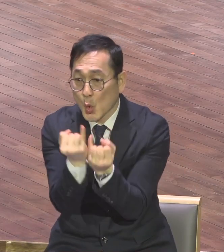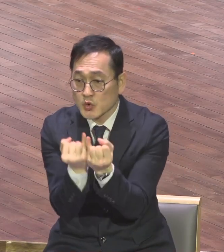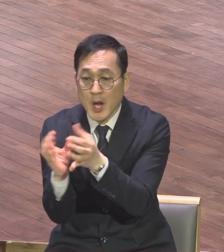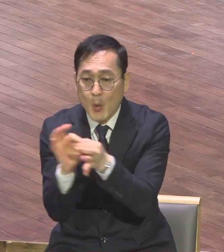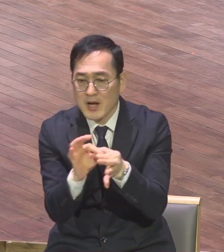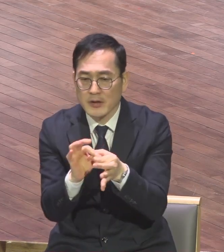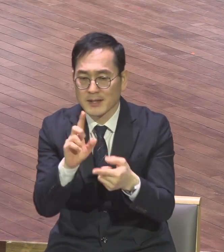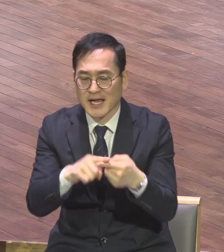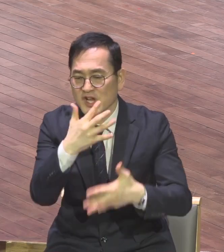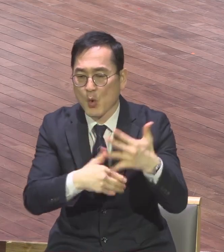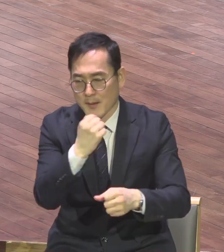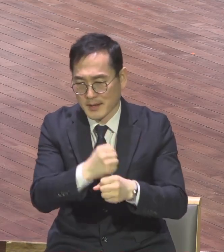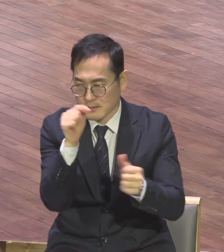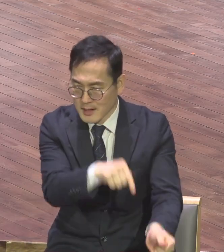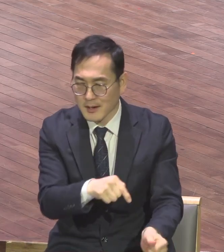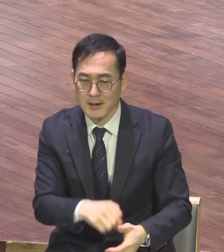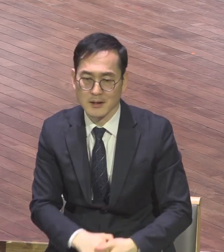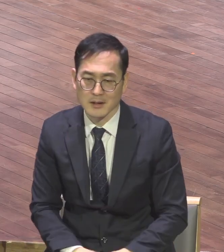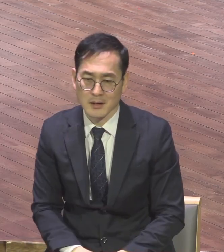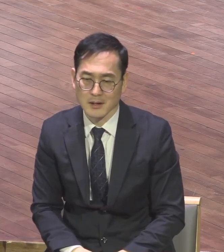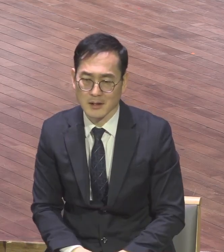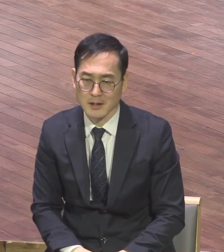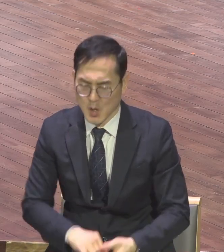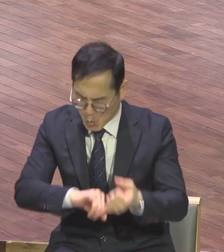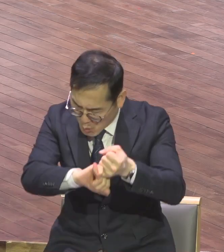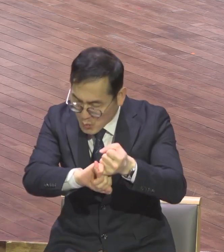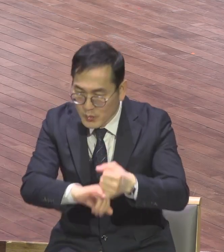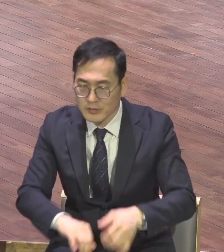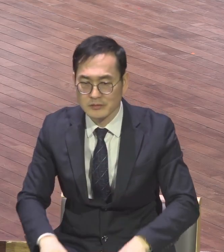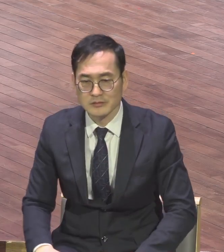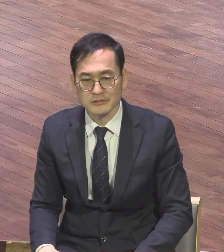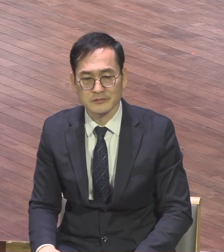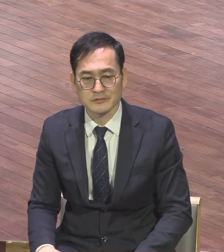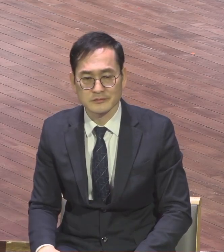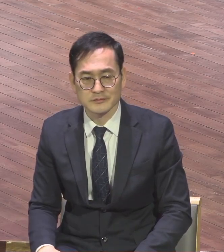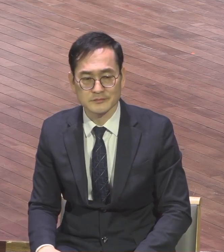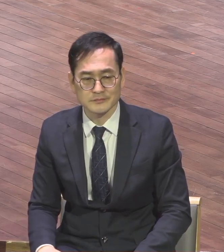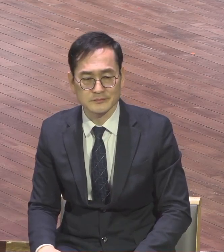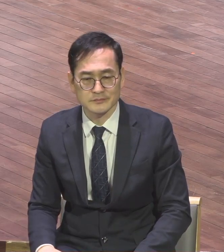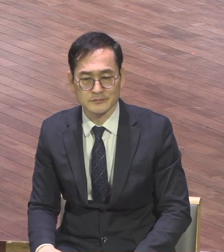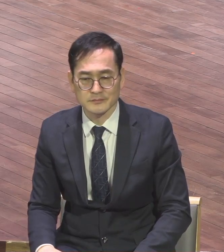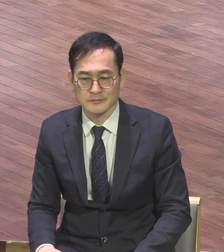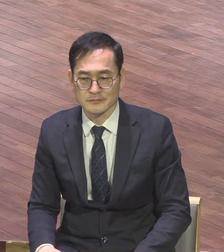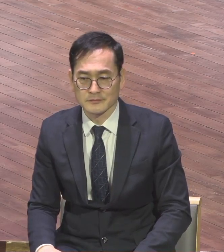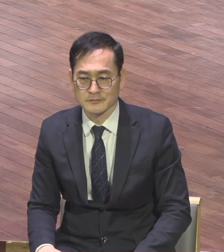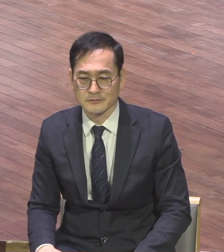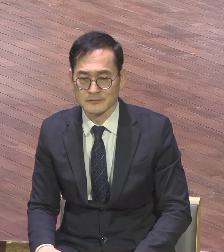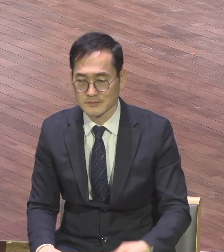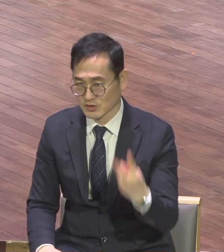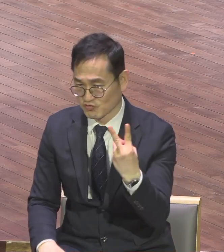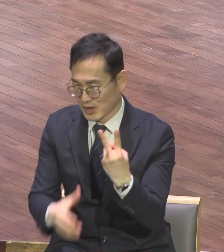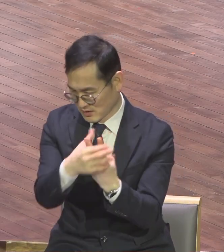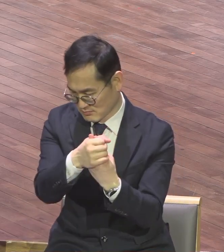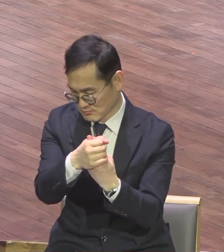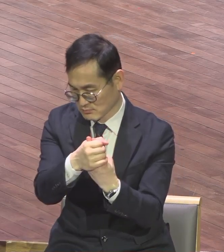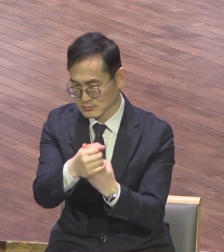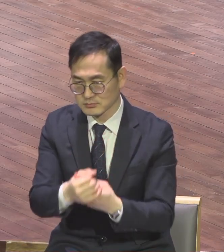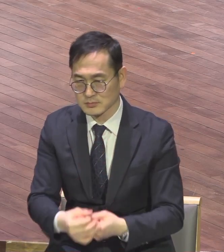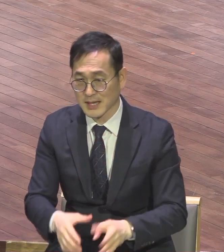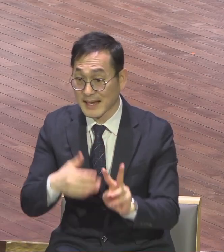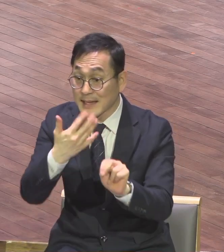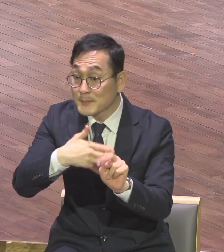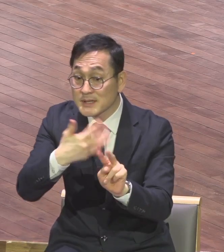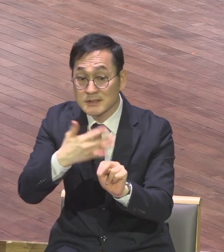작품에 들어가야 한다. 그래야 채용을 하는 비공식적이지만 그런 조건을 분명하게 제안을 한다고 합니다. 그래서 요즘